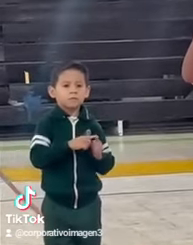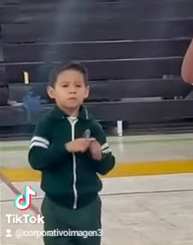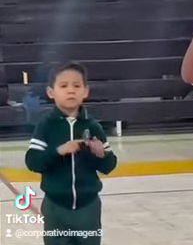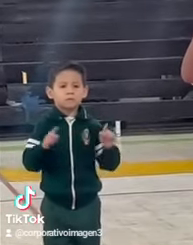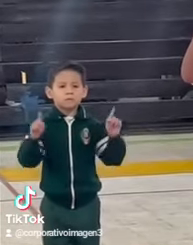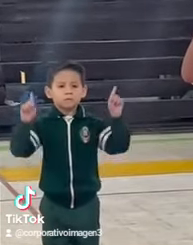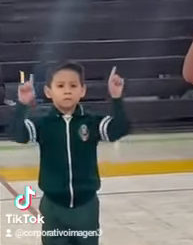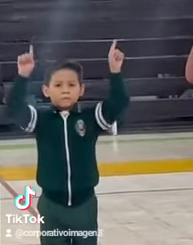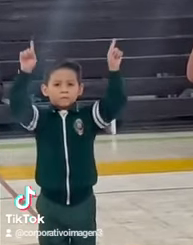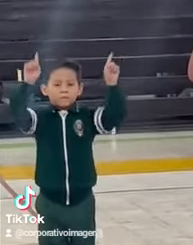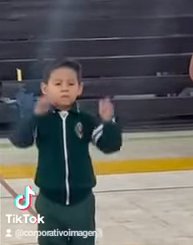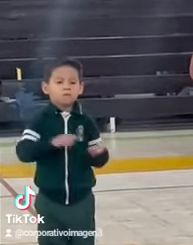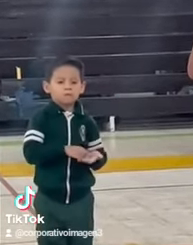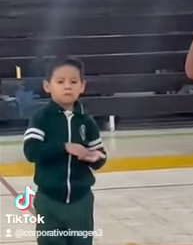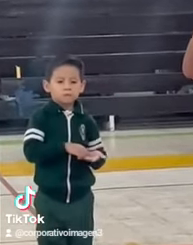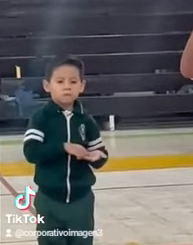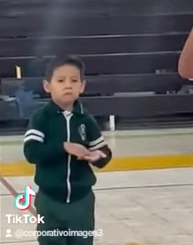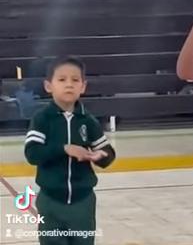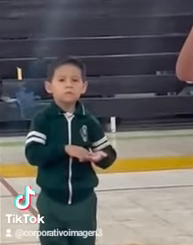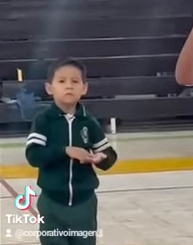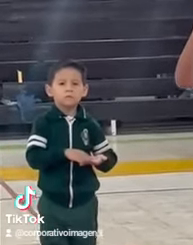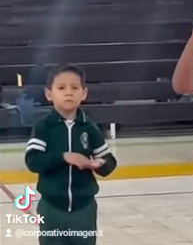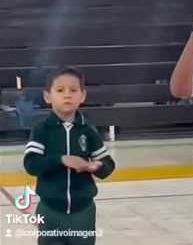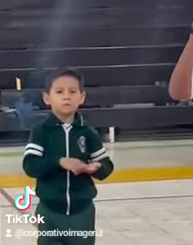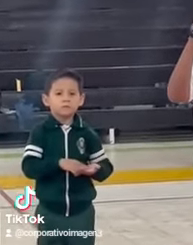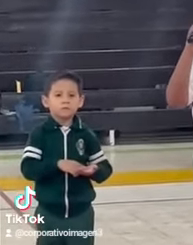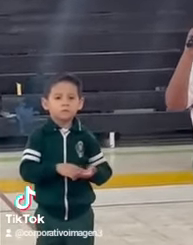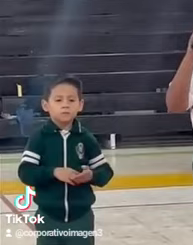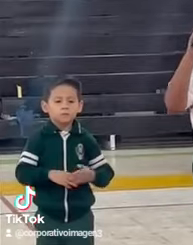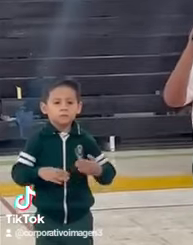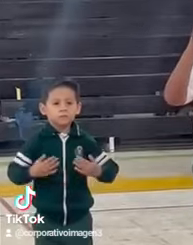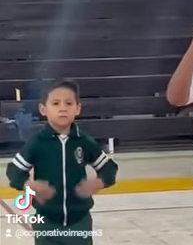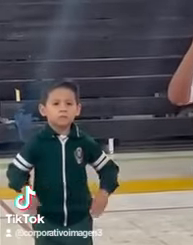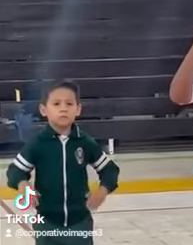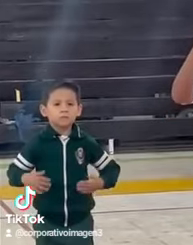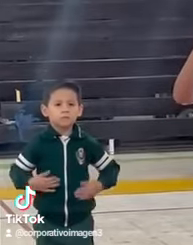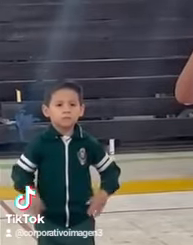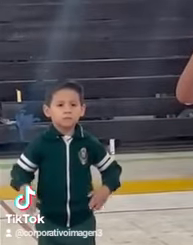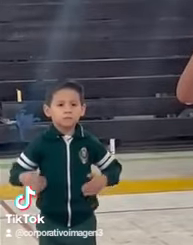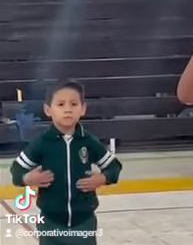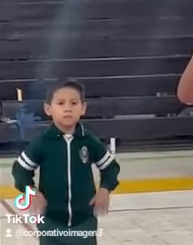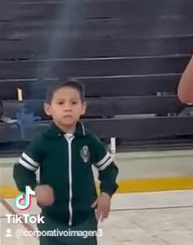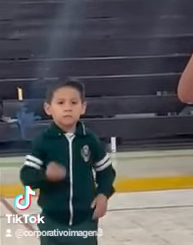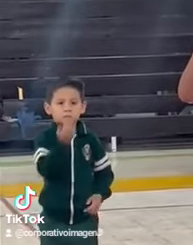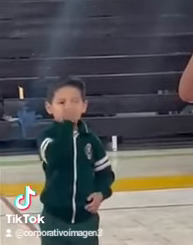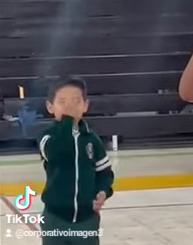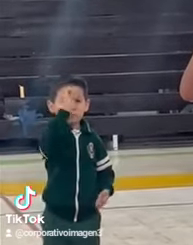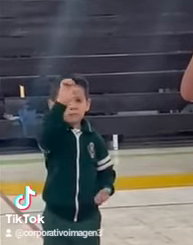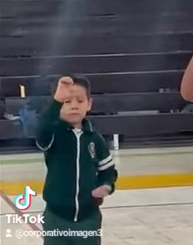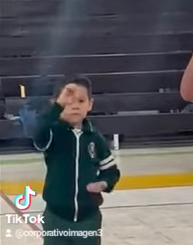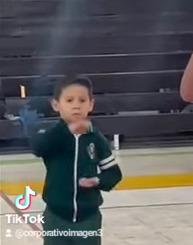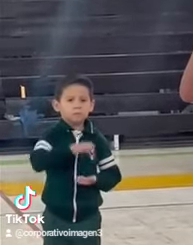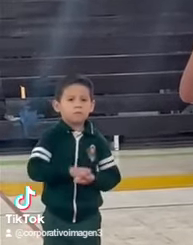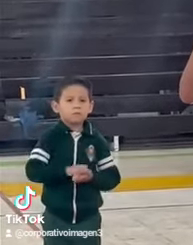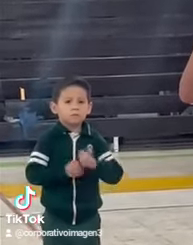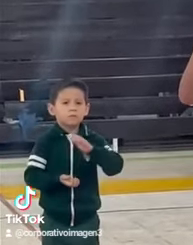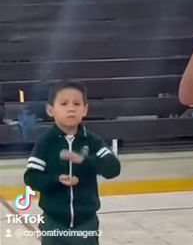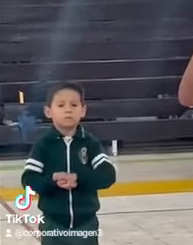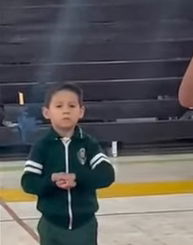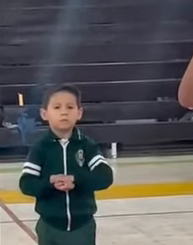el dedo de Dios escribió. ¿Vas a usar un extraño